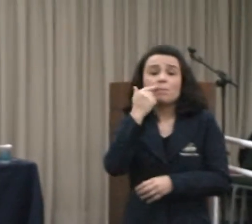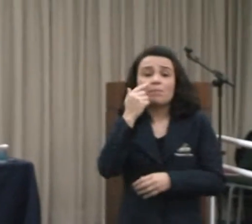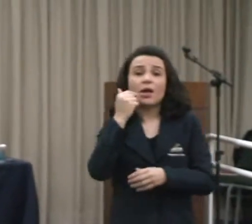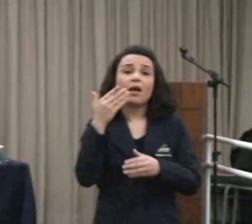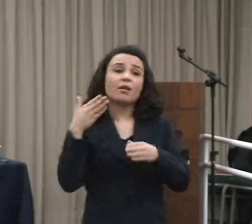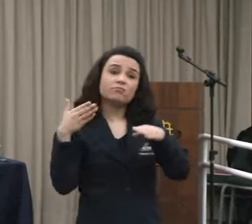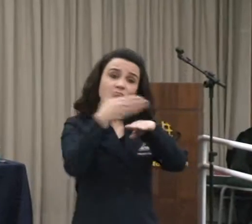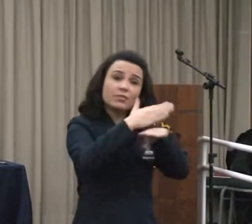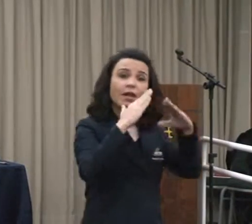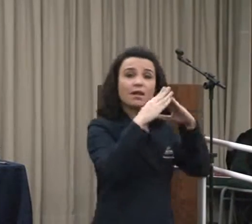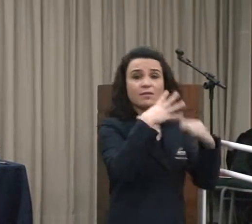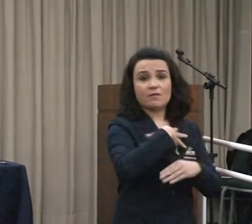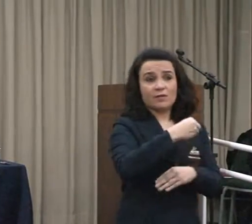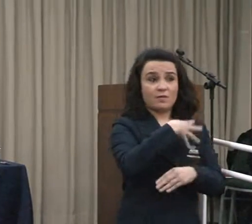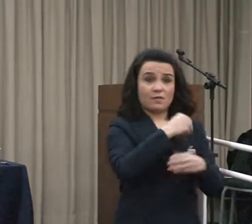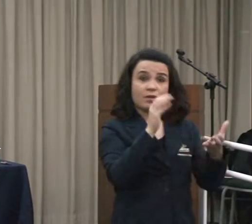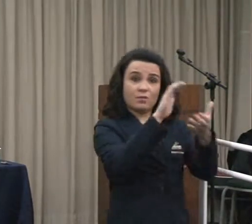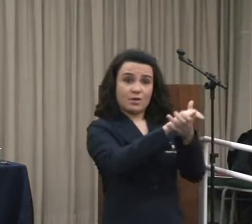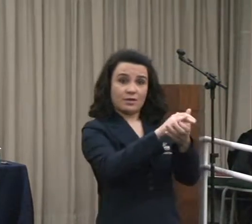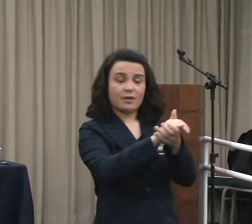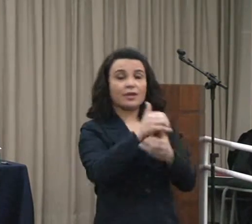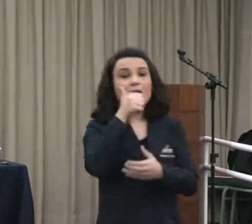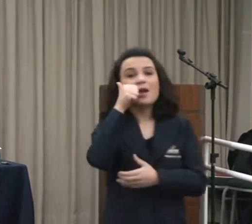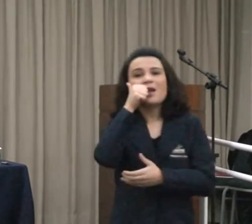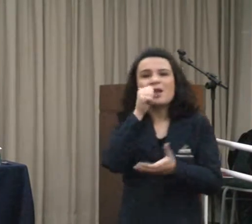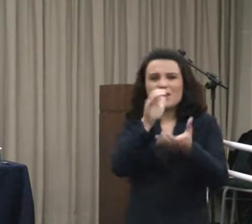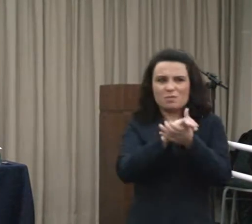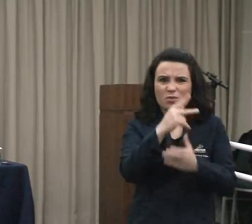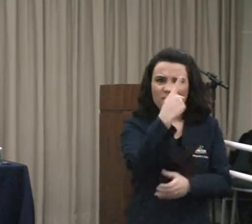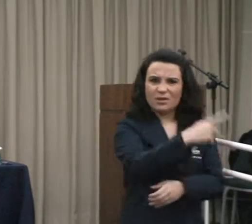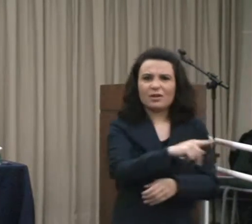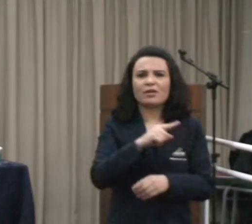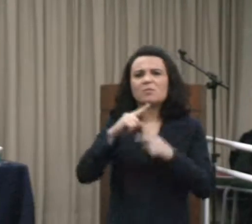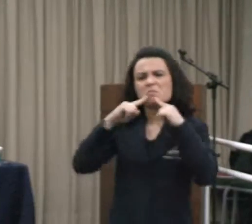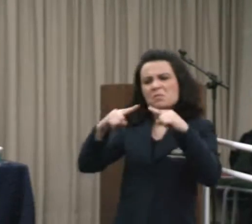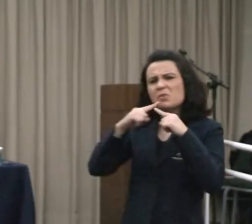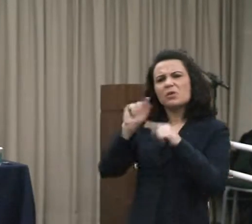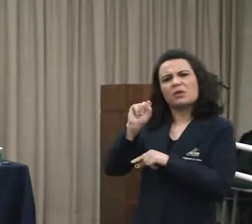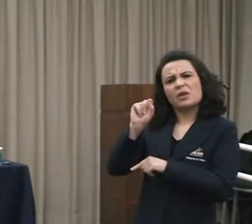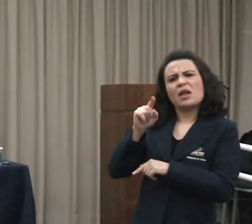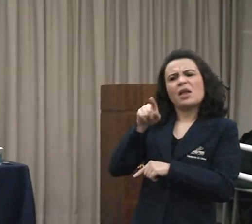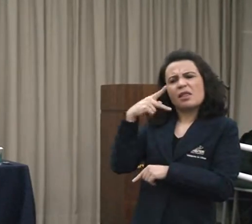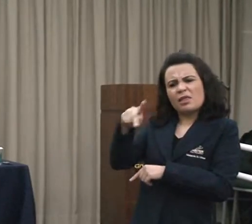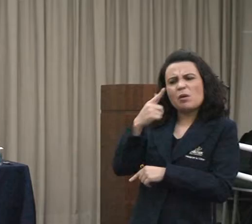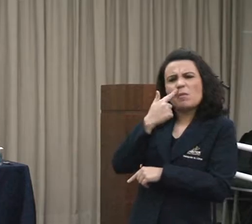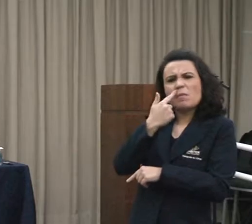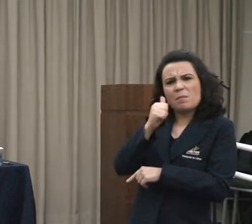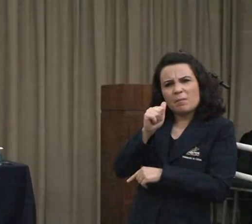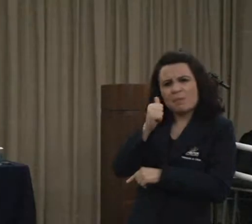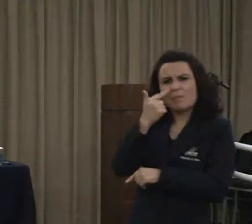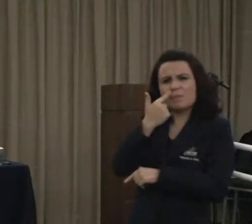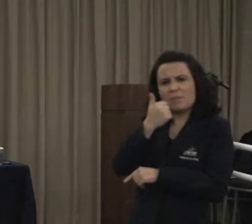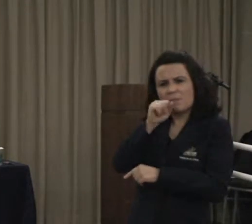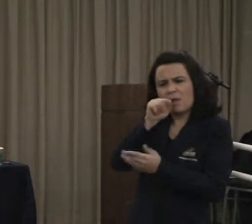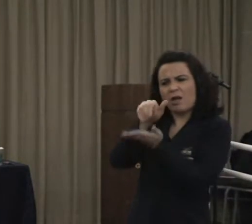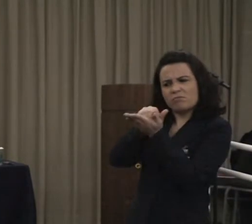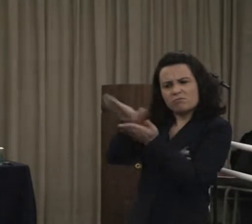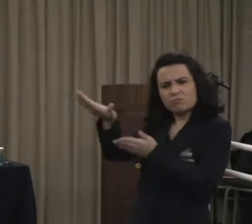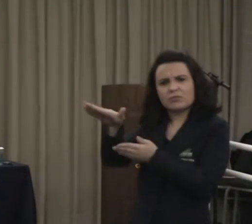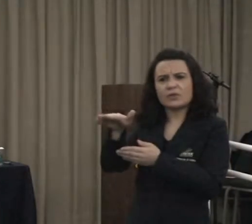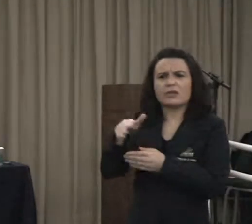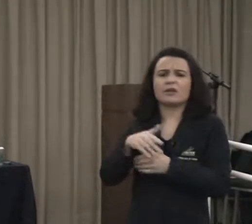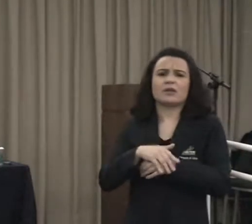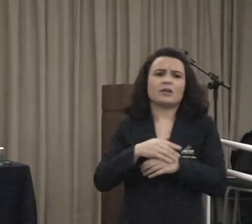era casado e a mulher deu de implicar: você manda o velho embora se não quiser que eu vá. E o